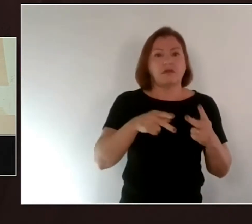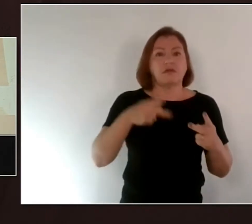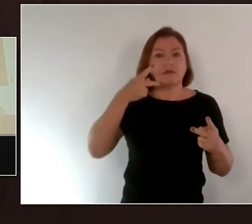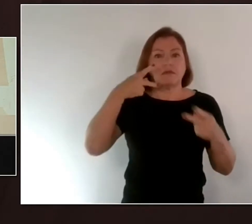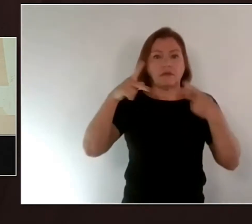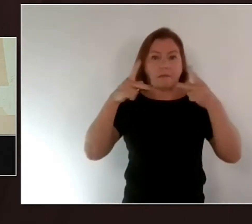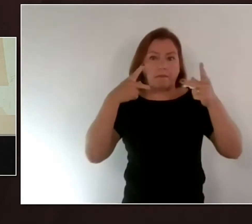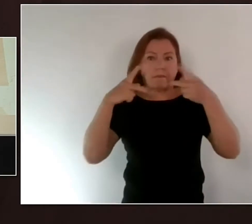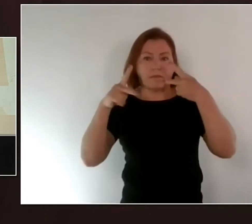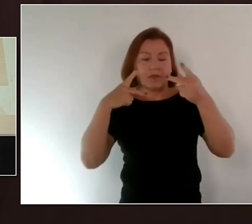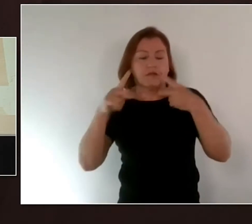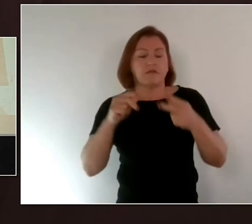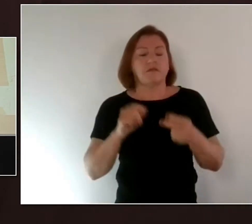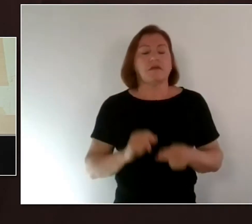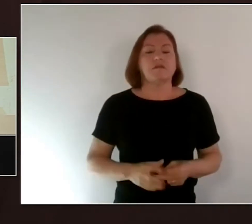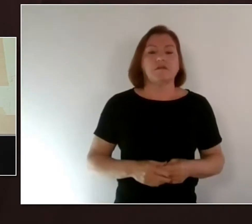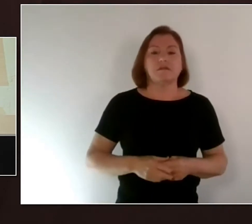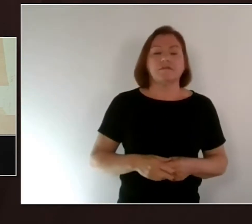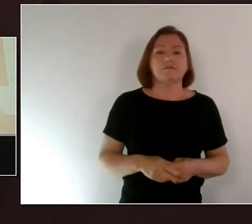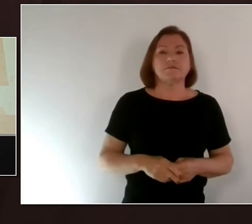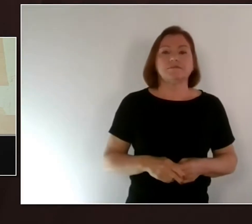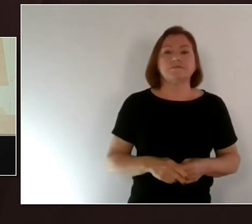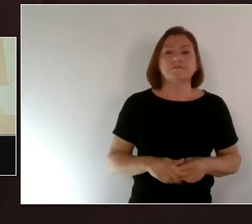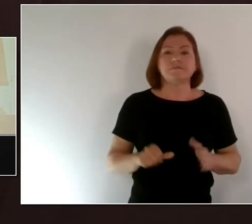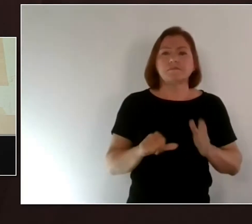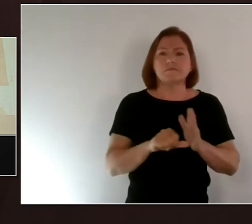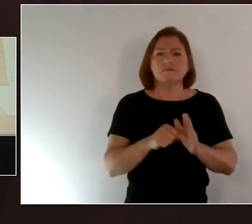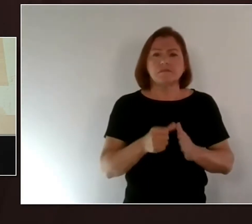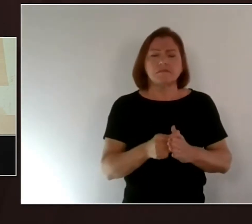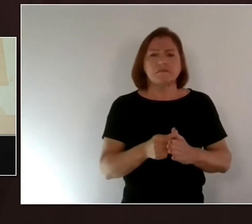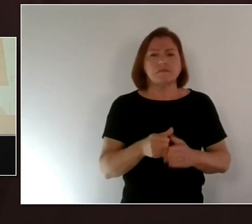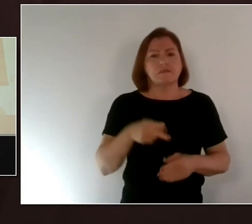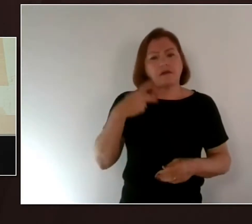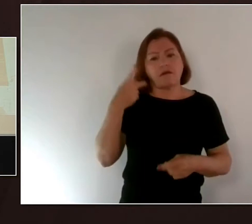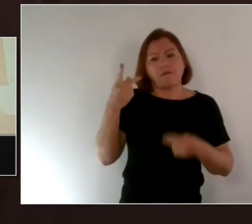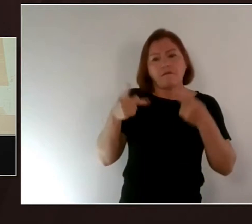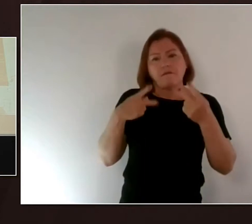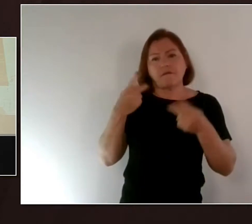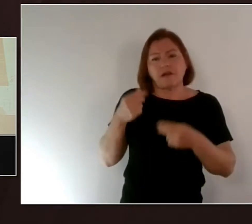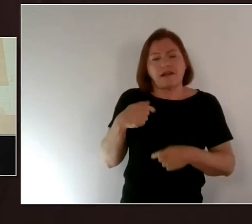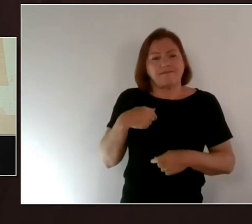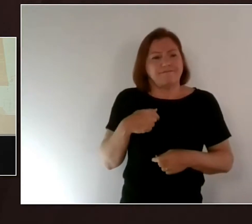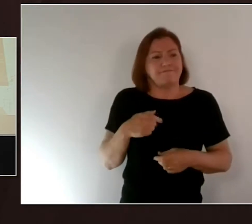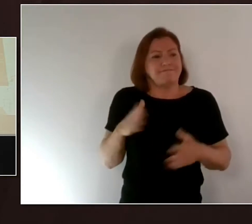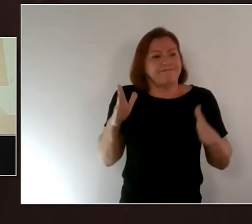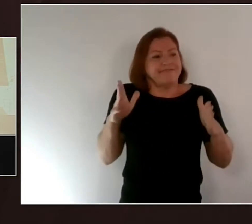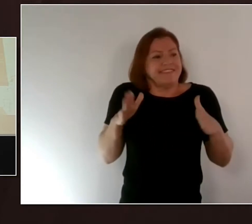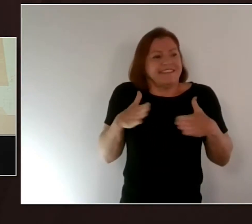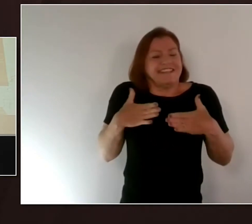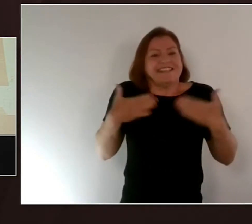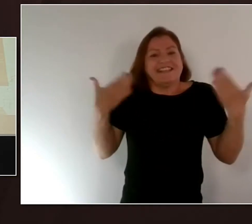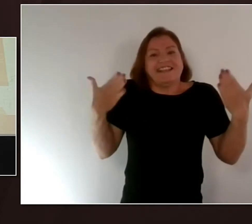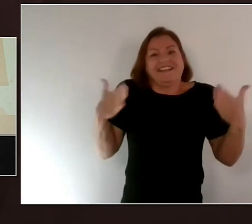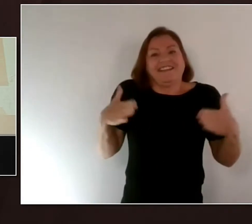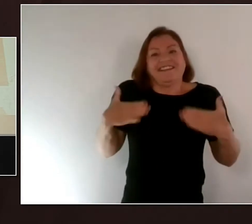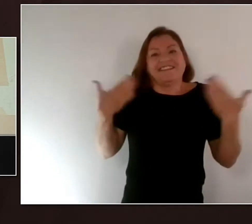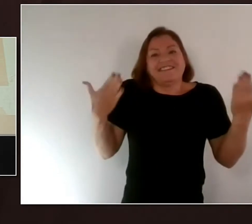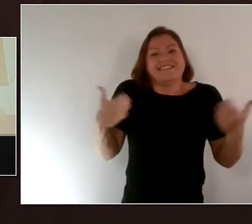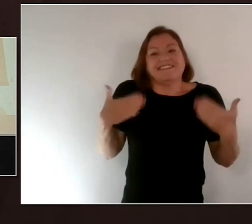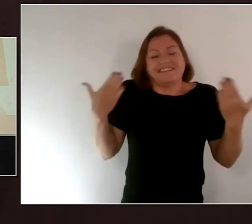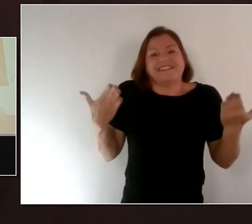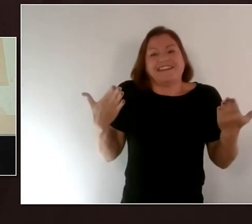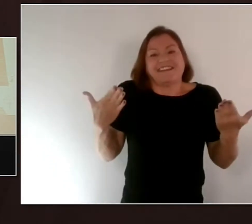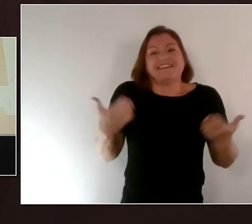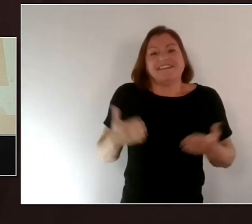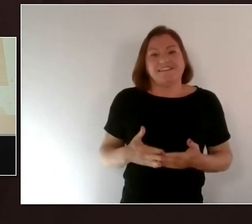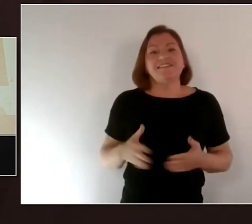primeiramente, eu quero dizer para vocês que eu estou muito contente com o que aconteceu no dia